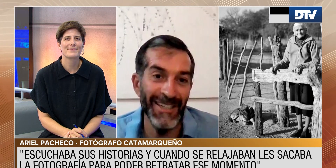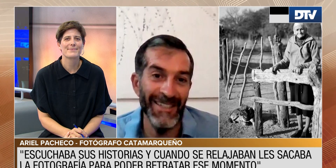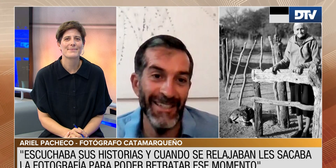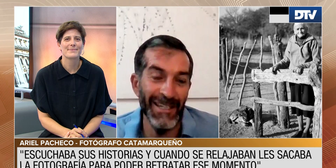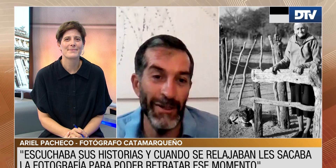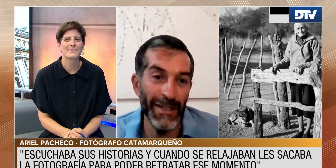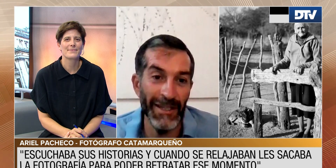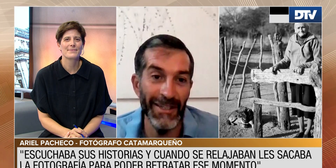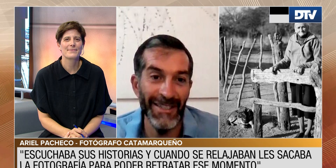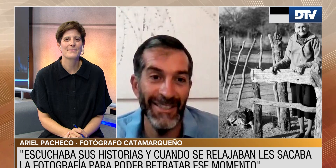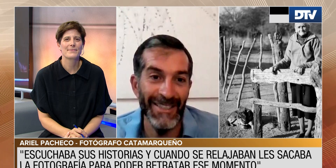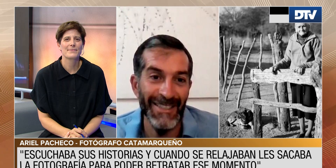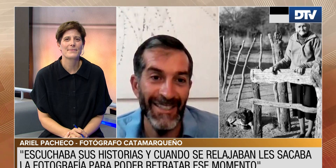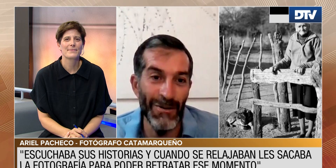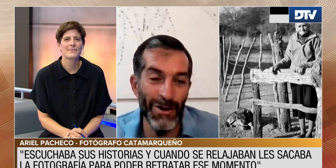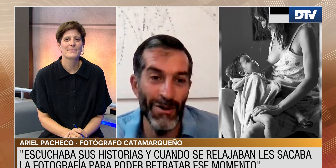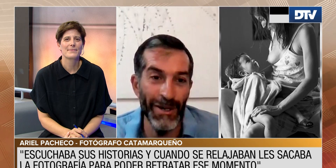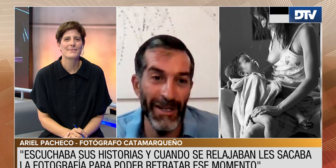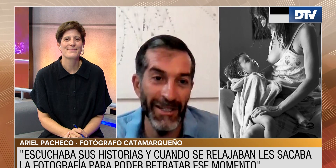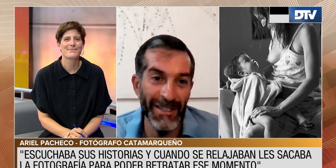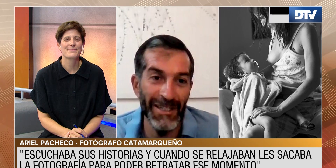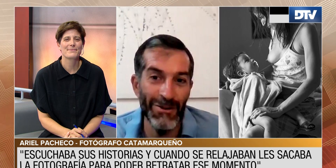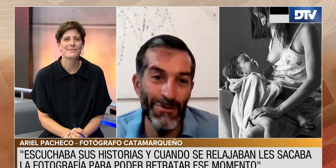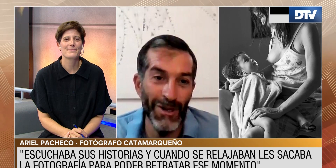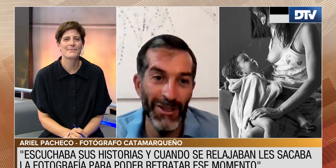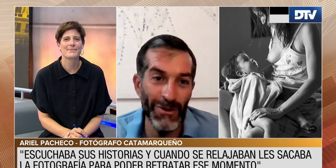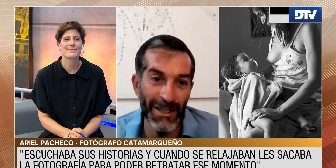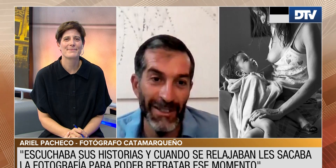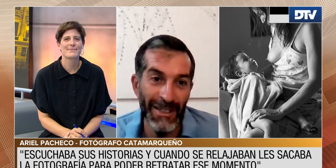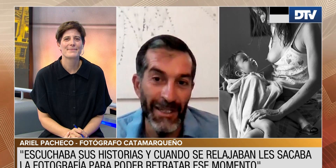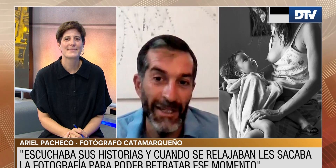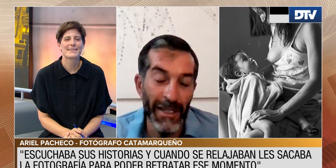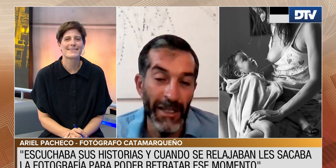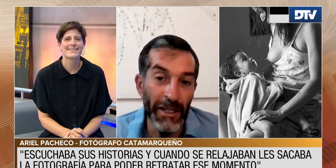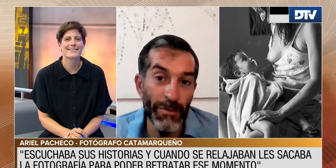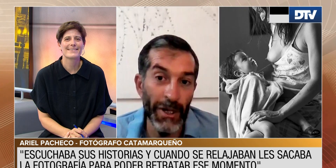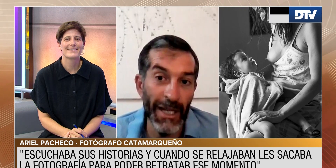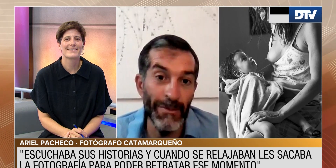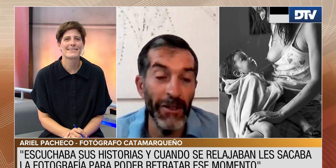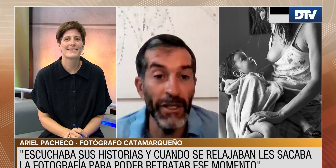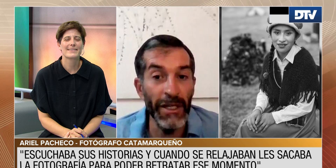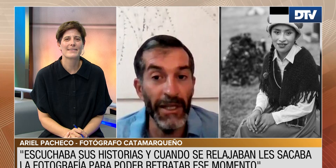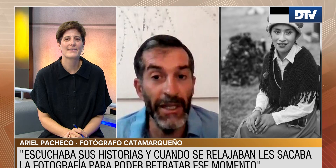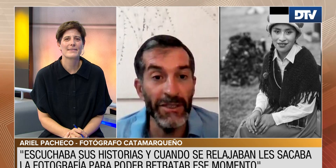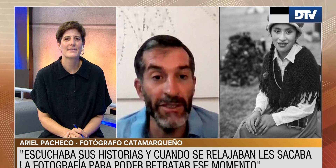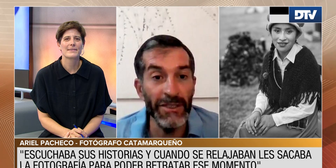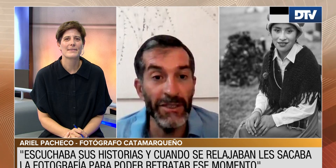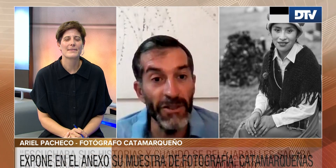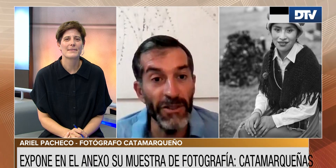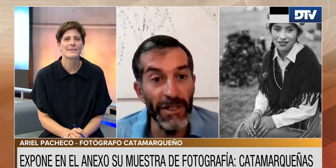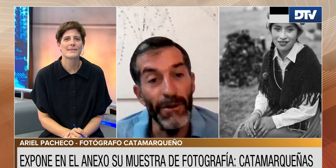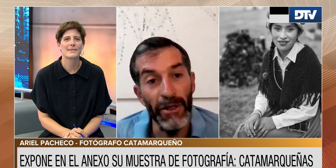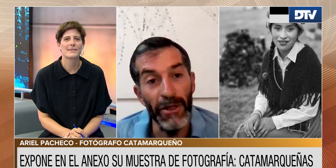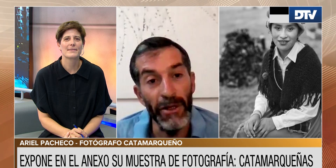mover de ahí. Y la verdad es que la volví a ver y es como muy lindo verla. Y después a la mayoría de las